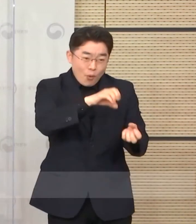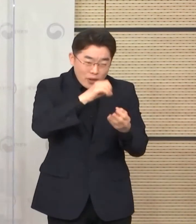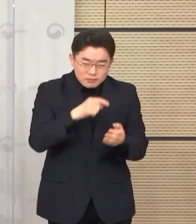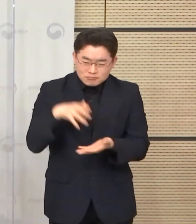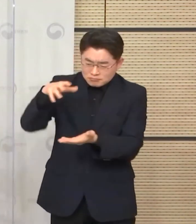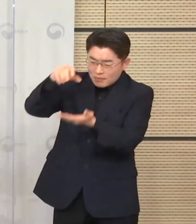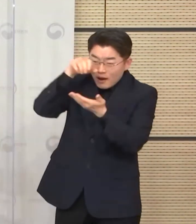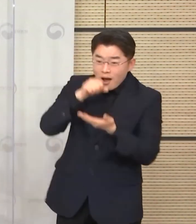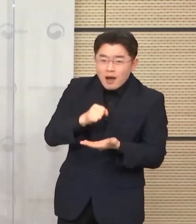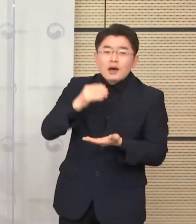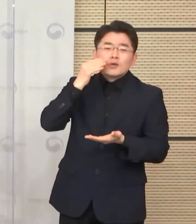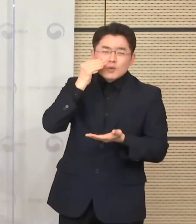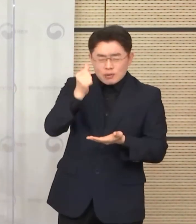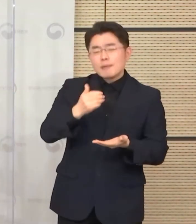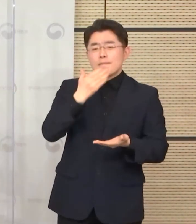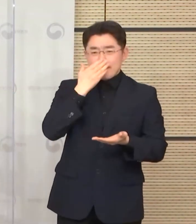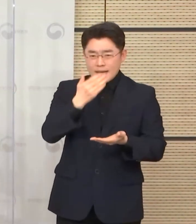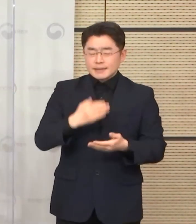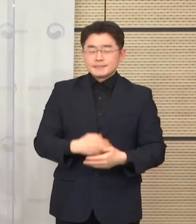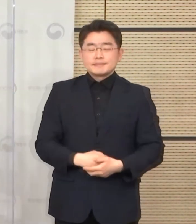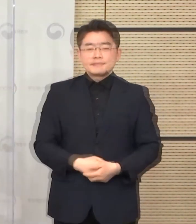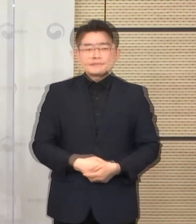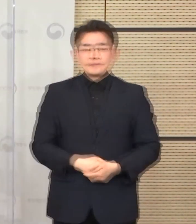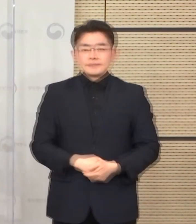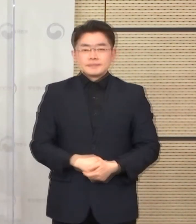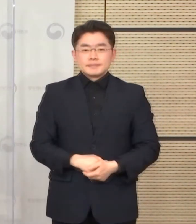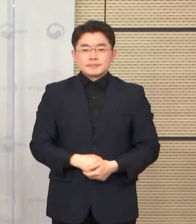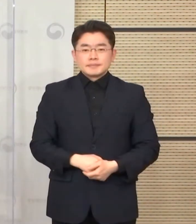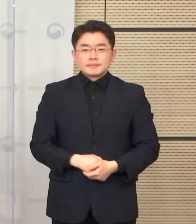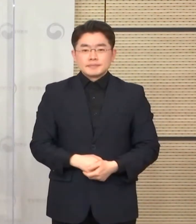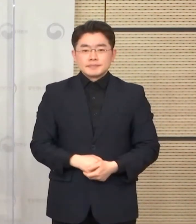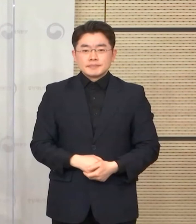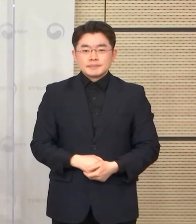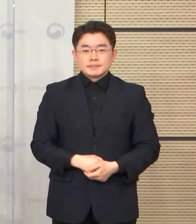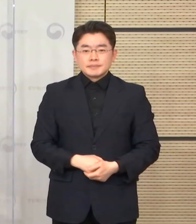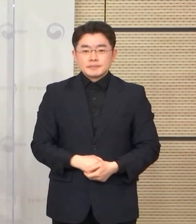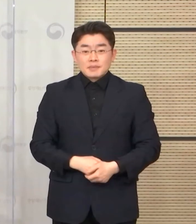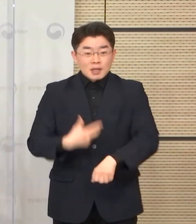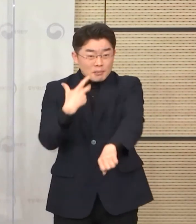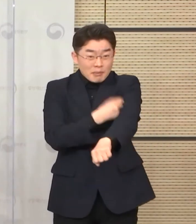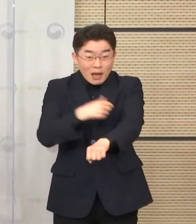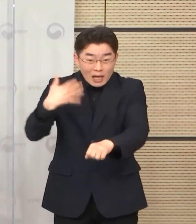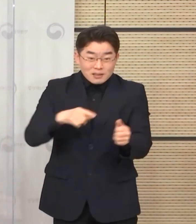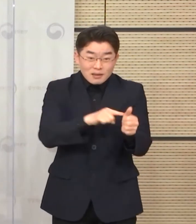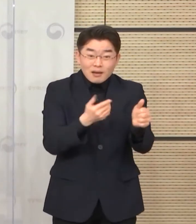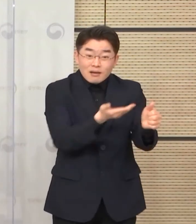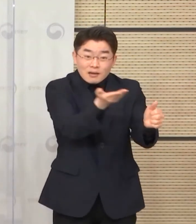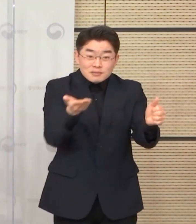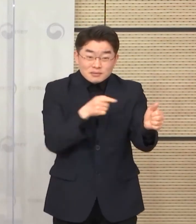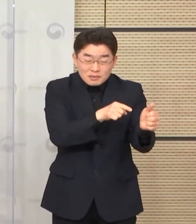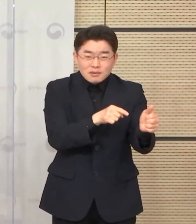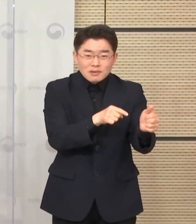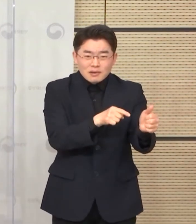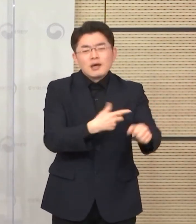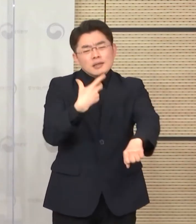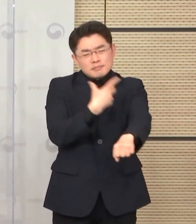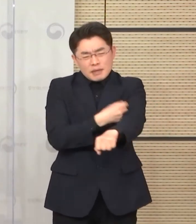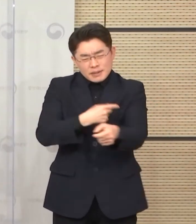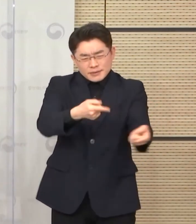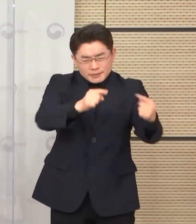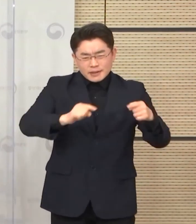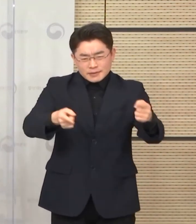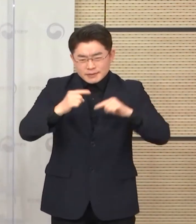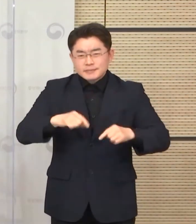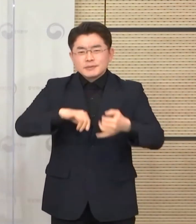특질 환자분들에게 전달될 예정입니다 예방 접종을 아직 받지 않으신 분들이 있다면 꼭 접종에 참여해